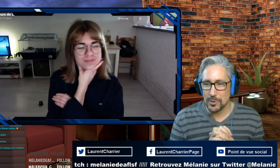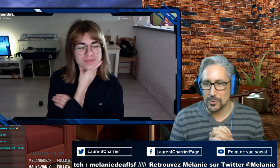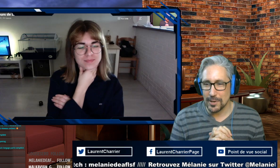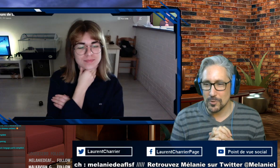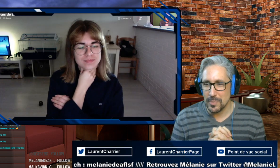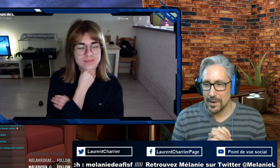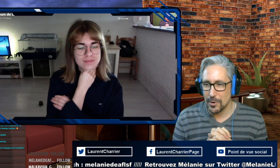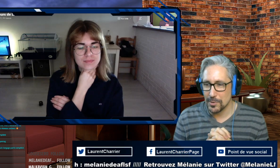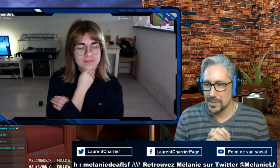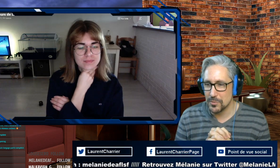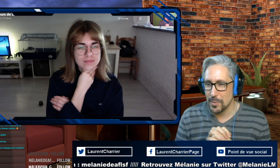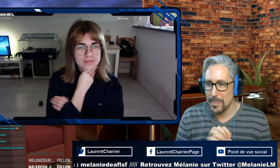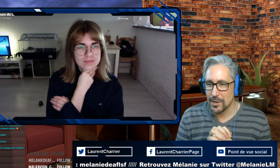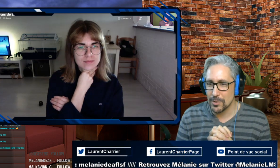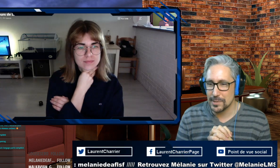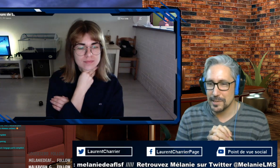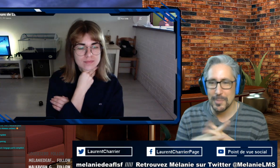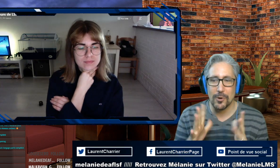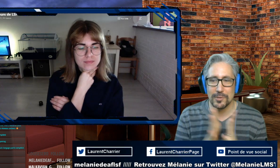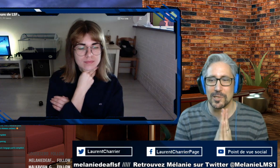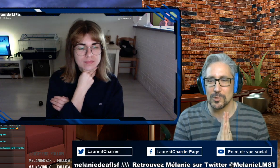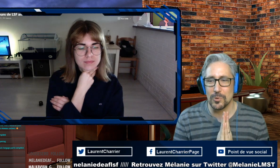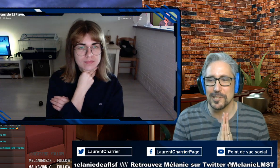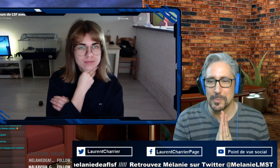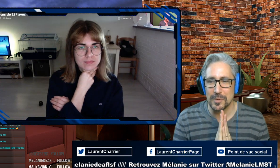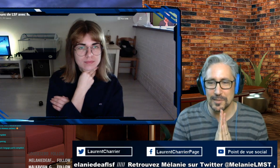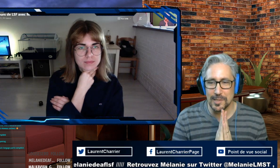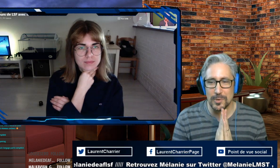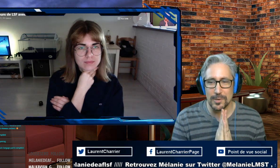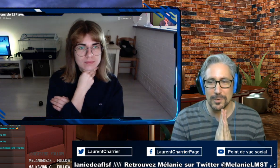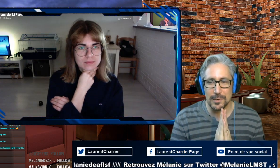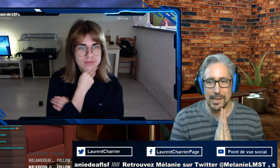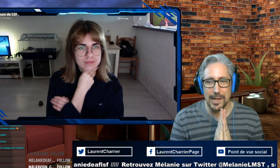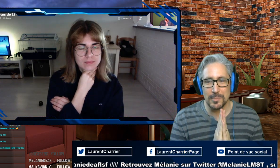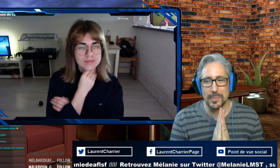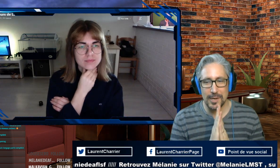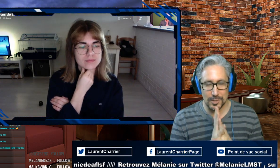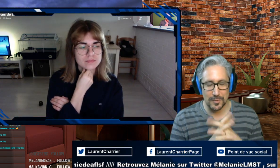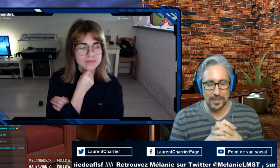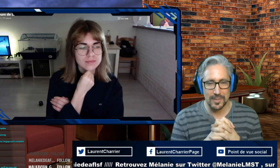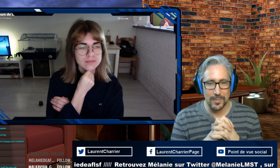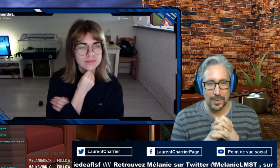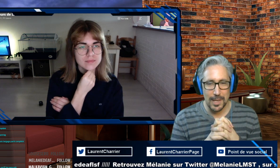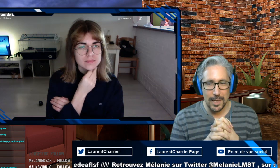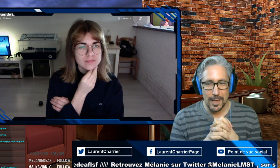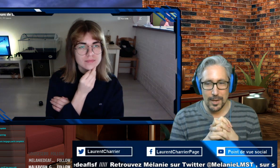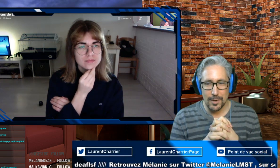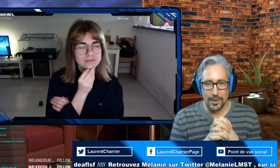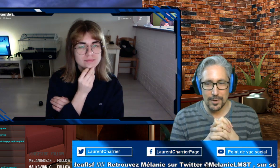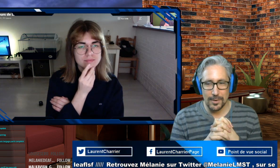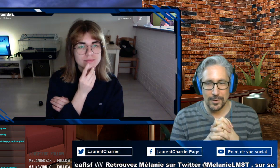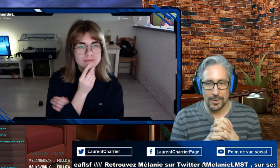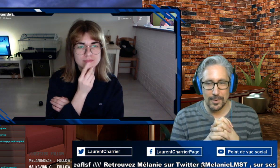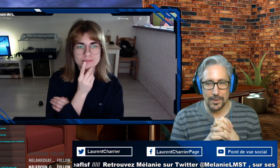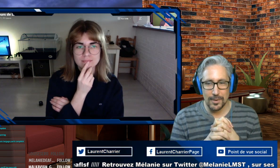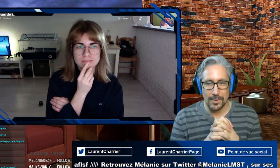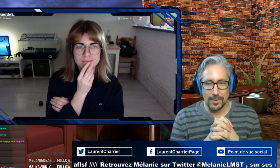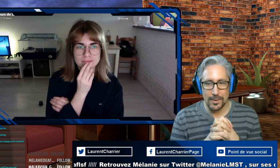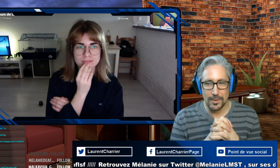Il faut que tu récupères la rediff de mercredi. Mercredi, c'était sur l'handicap invisible et la MDPH, effectivement.